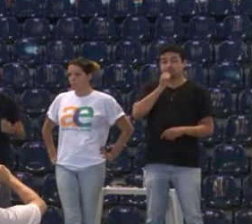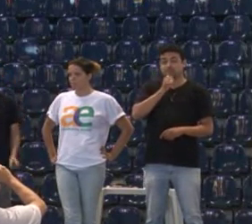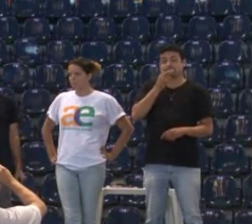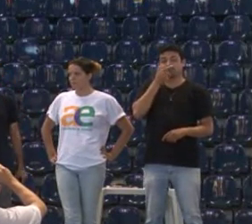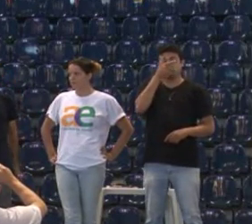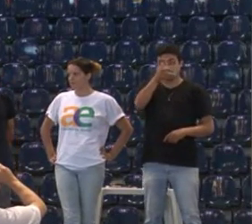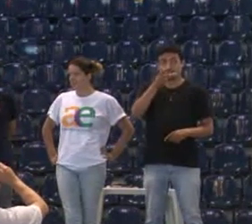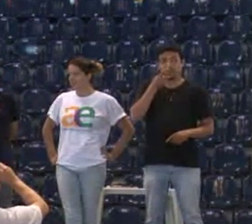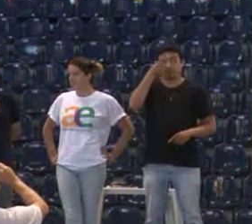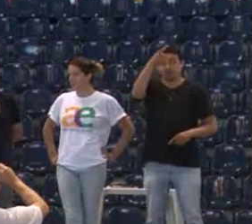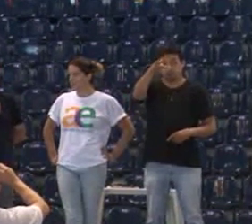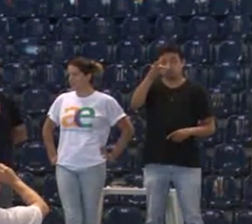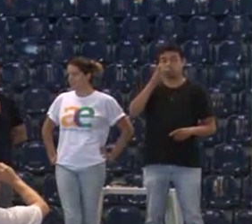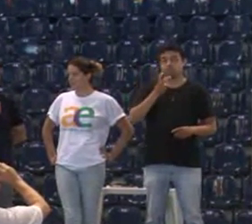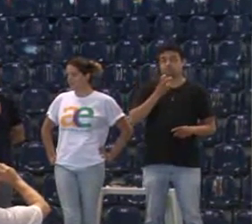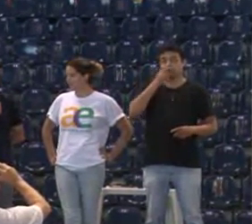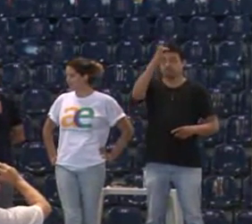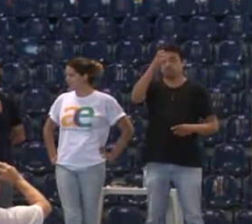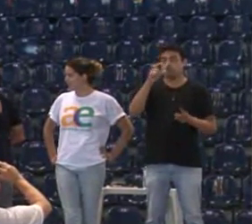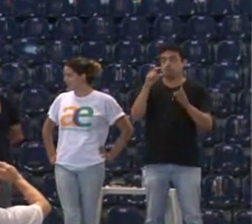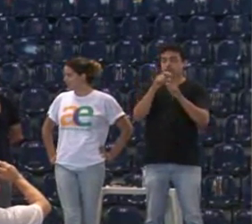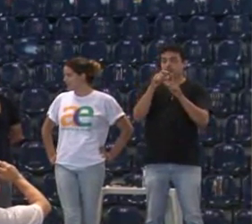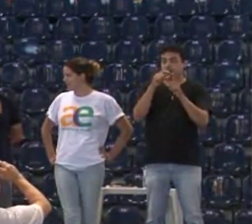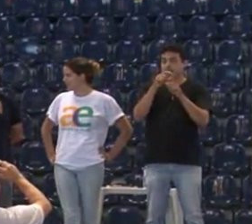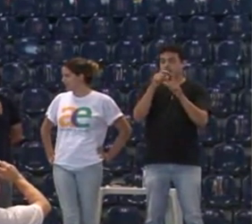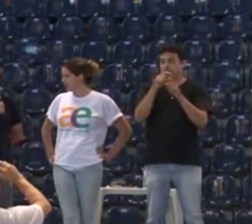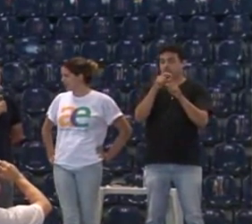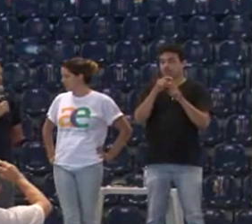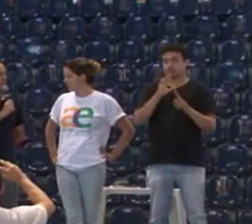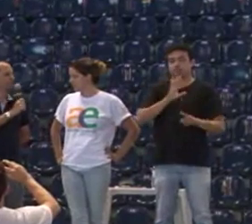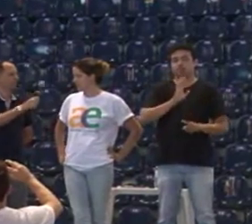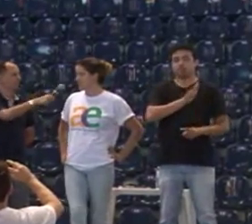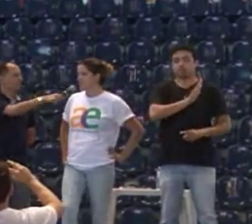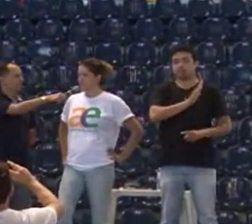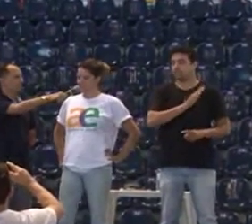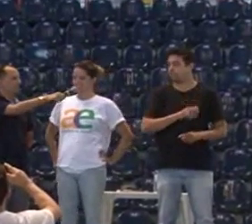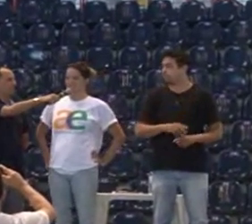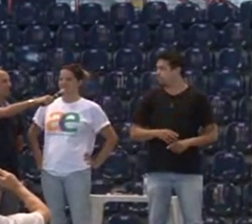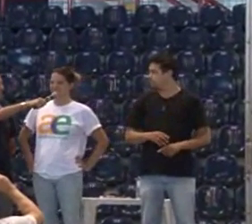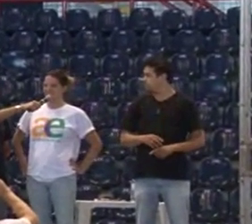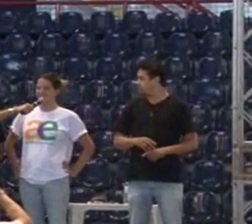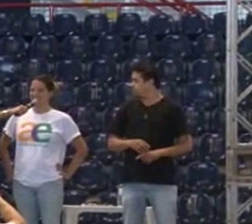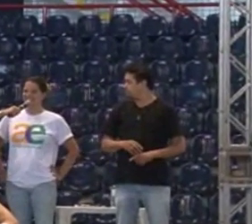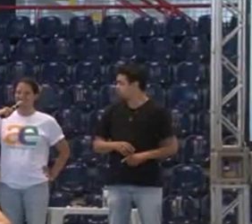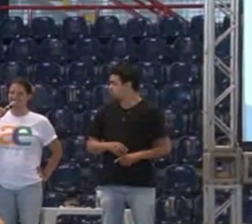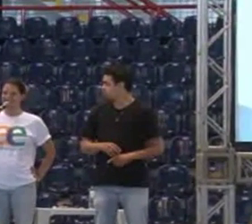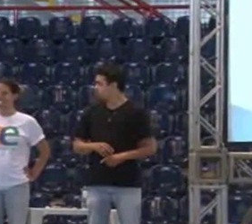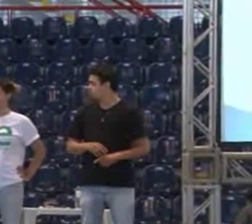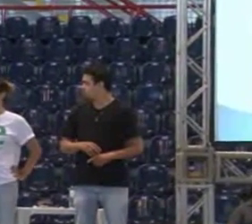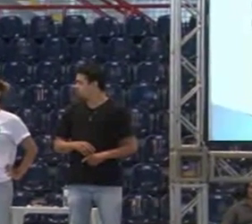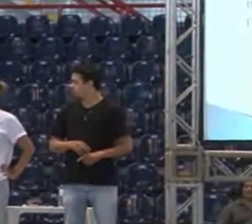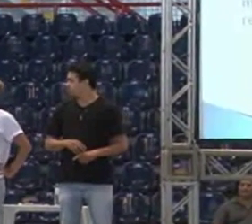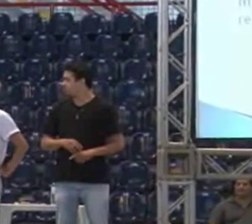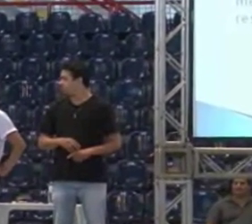bem alto a palavra coração coração